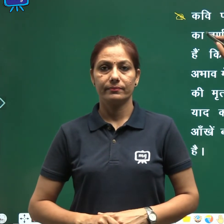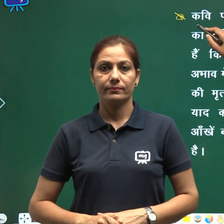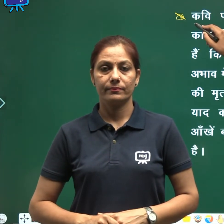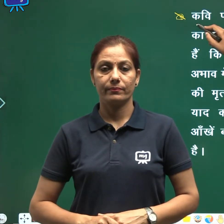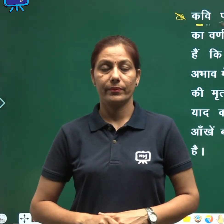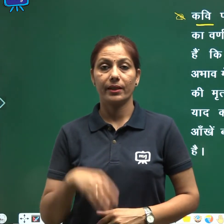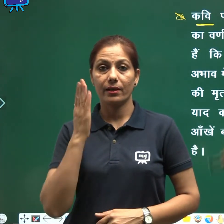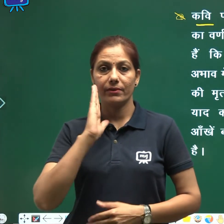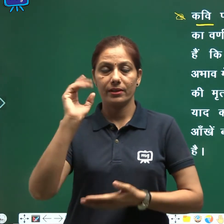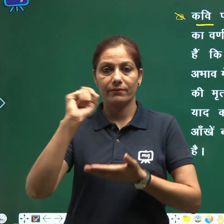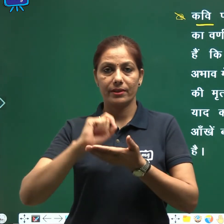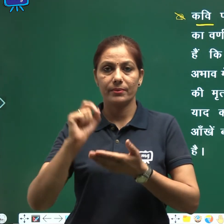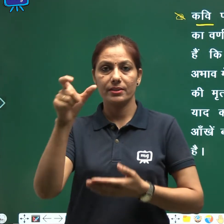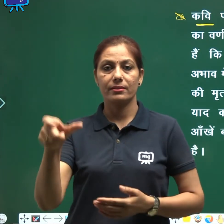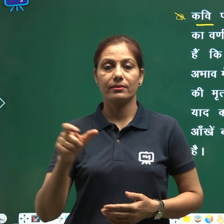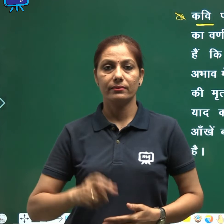कवि